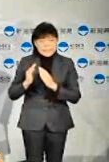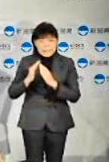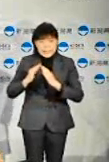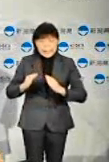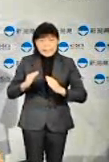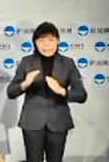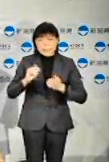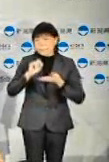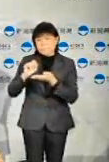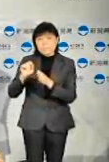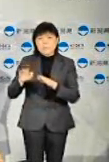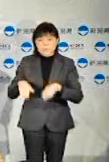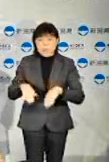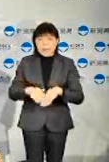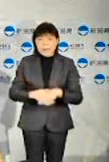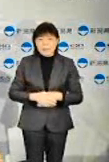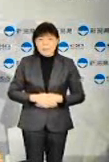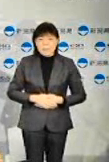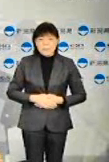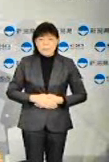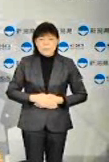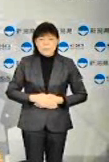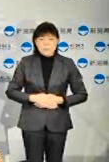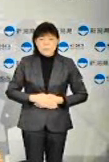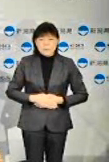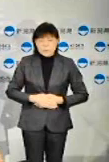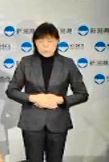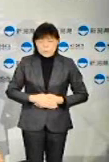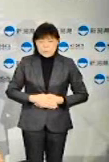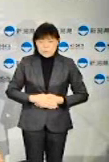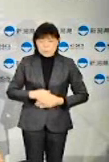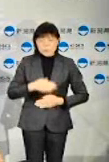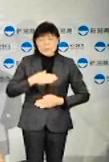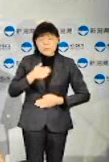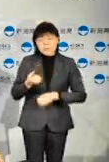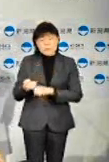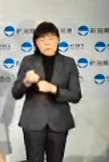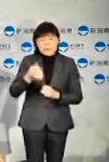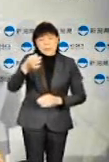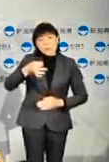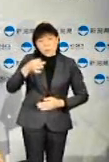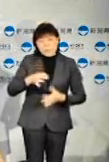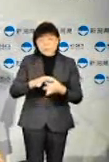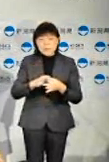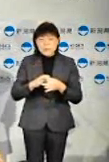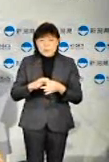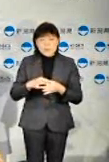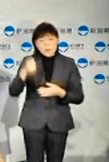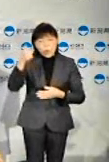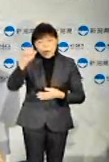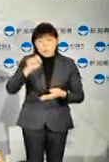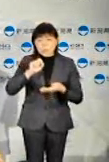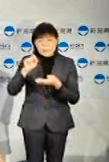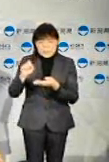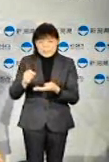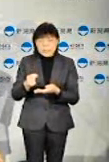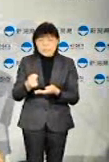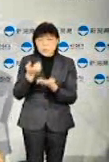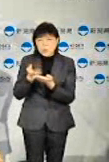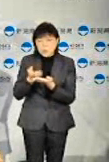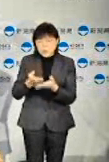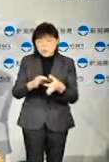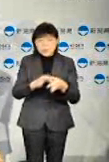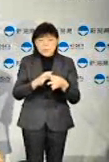それに対する、規制としての再評価の案というのが出されていますけれども、この知事が行った要望というのは